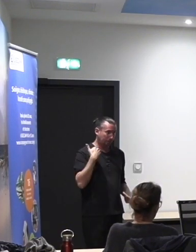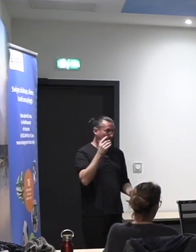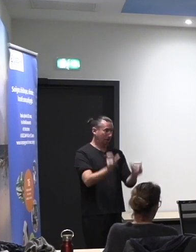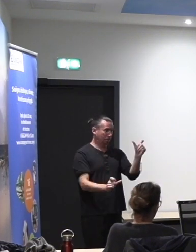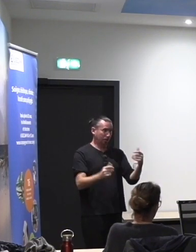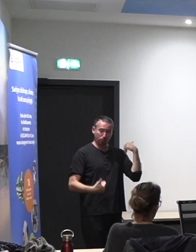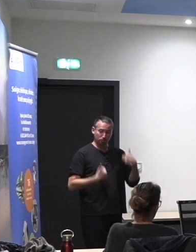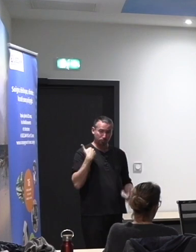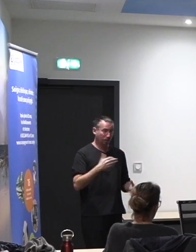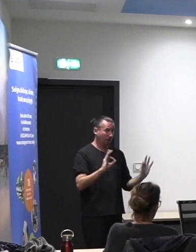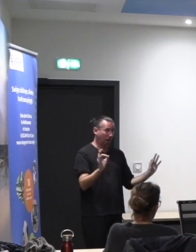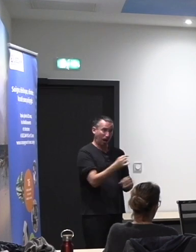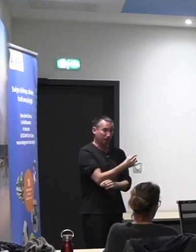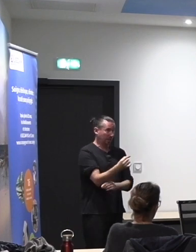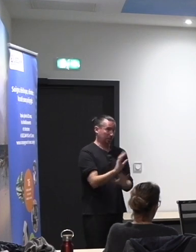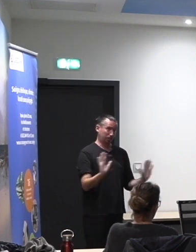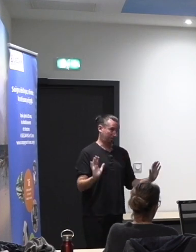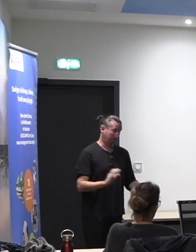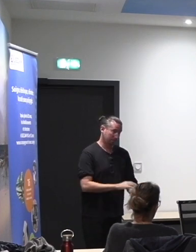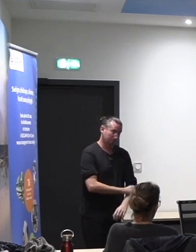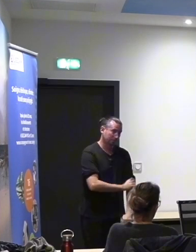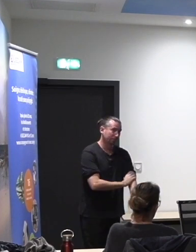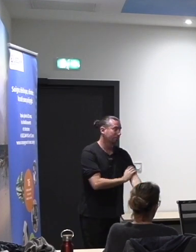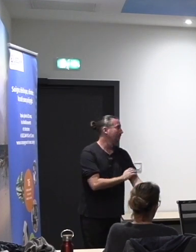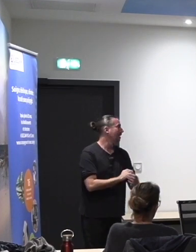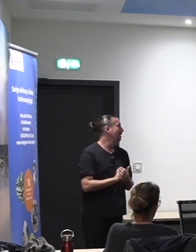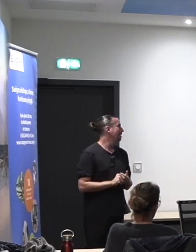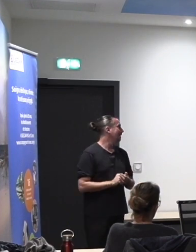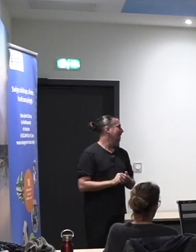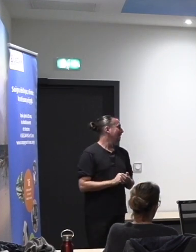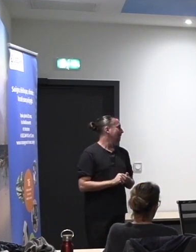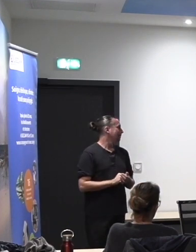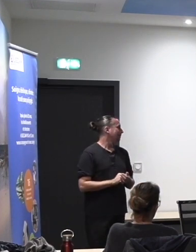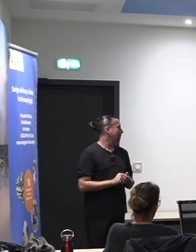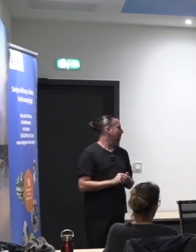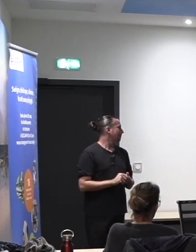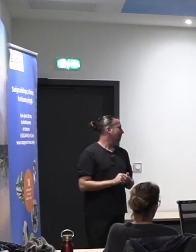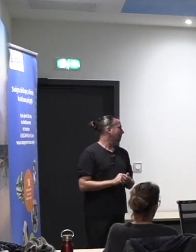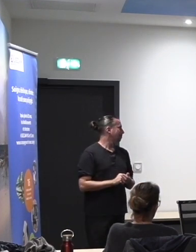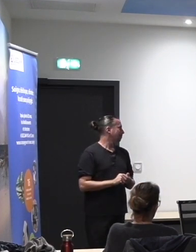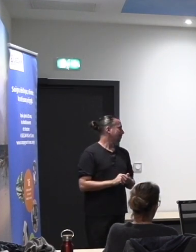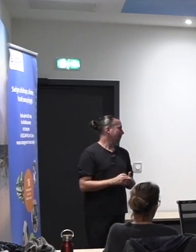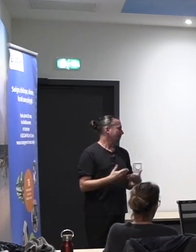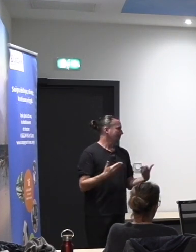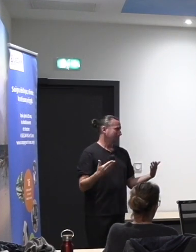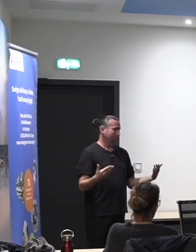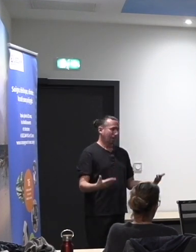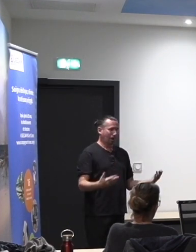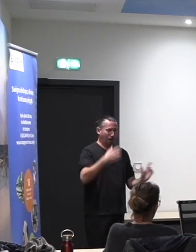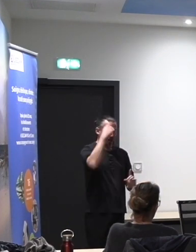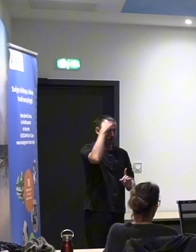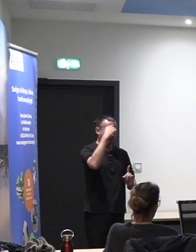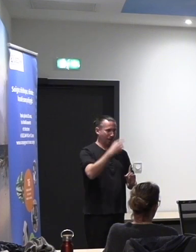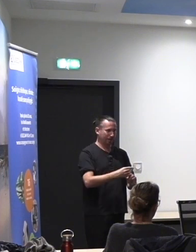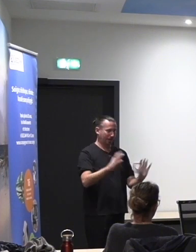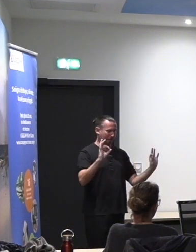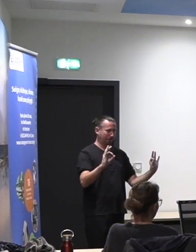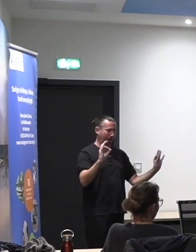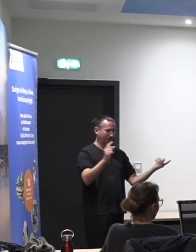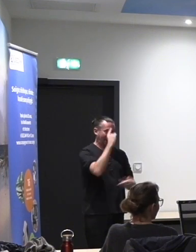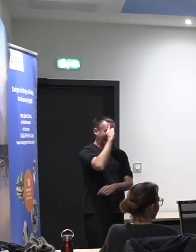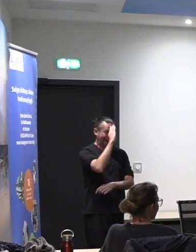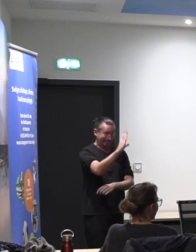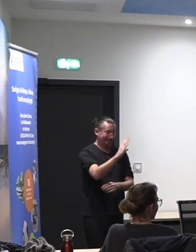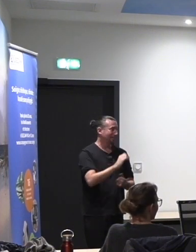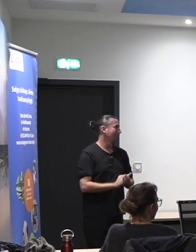évidemment aucun côté péjoratif. Donc, je vais essayer de m'atteler à la question de l'éclairage éthique. Alors, je ne vous